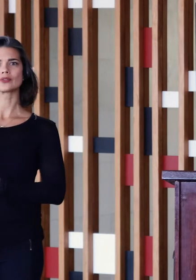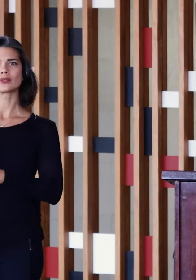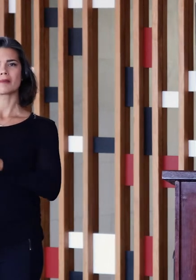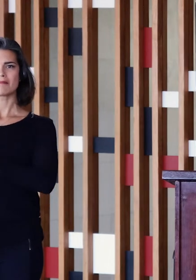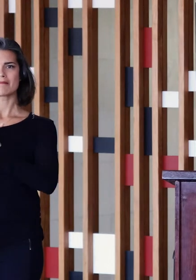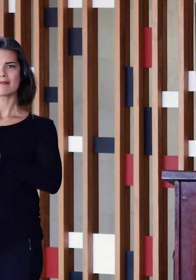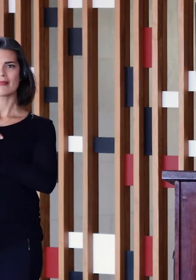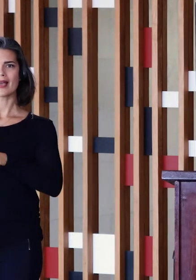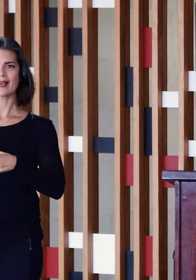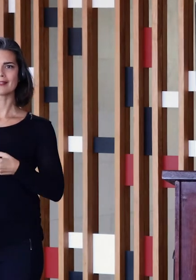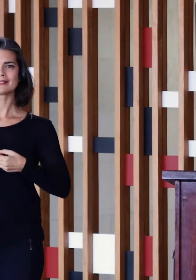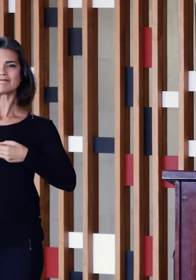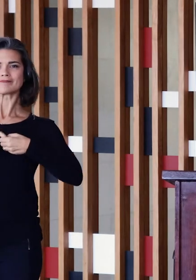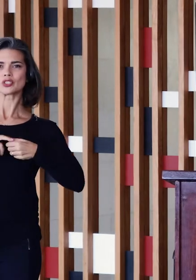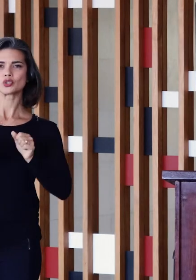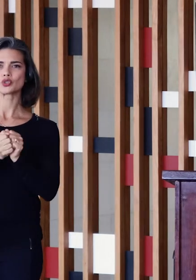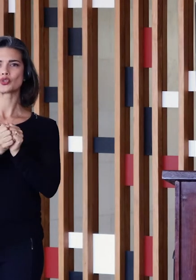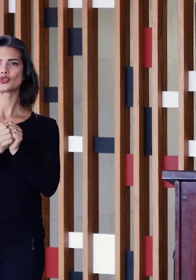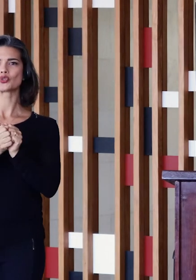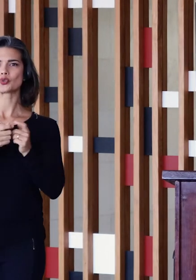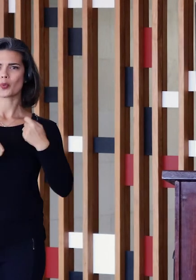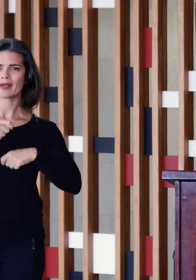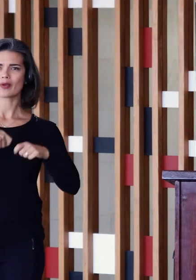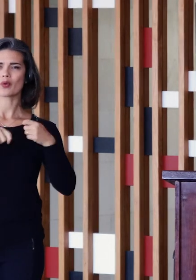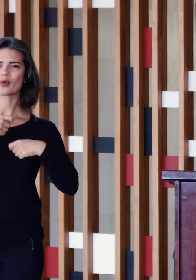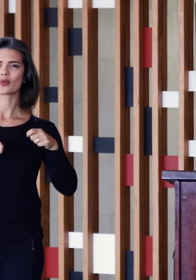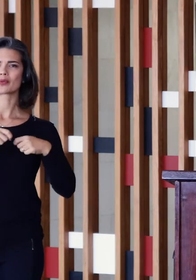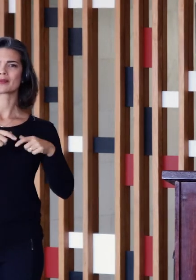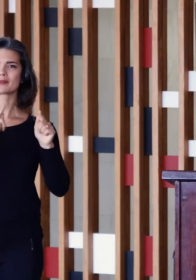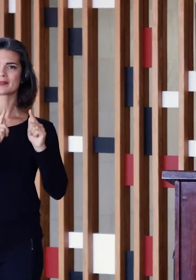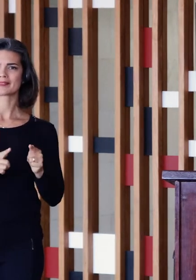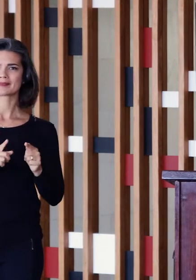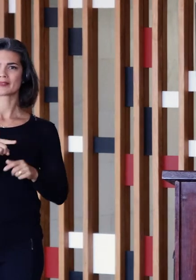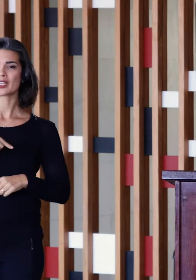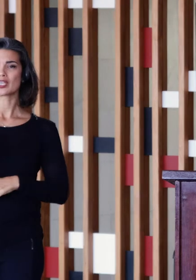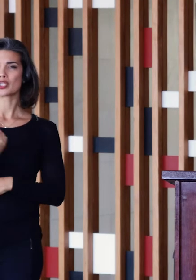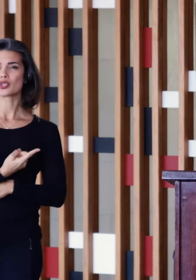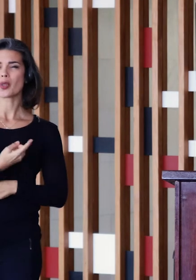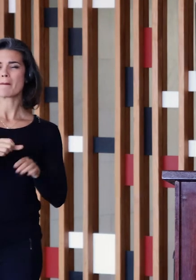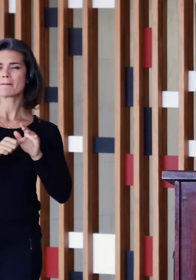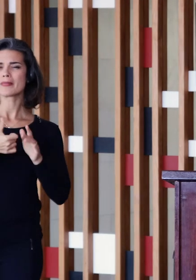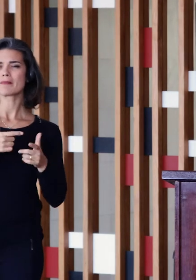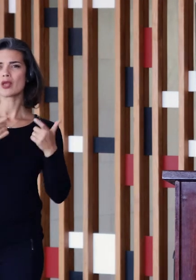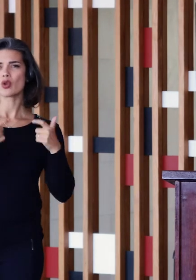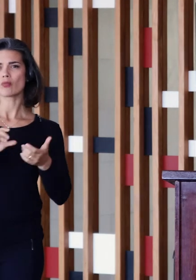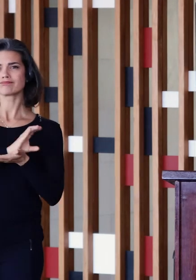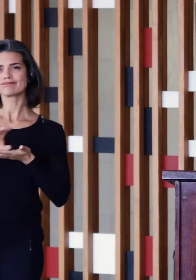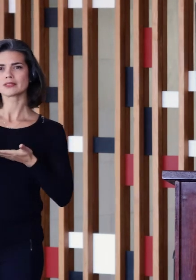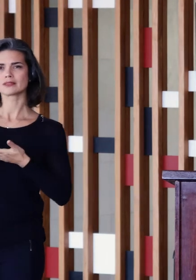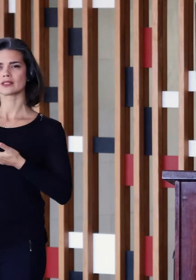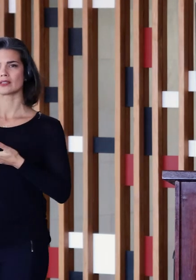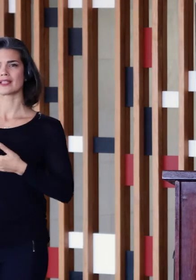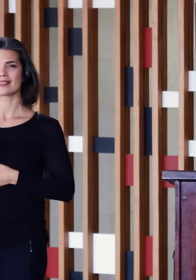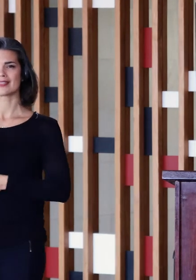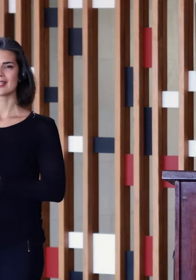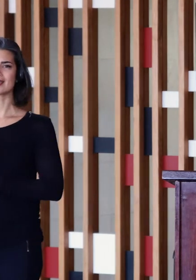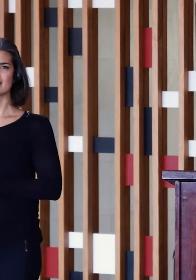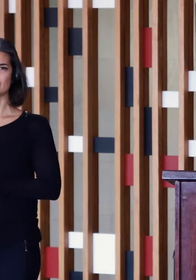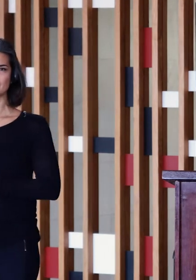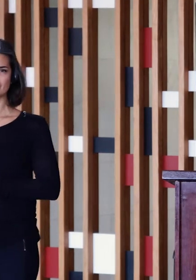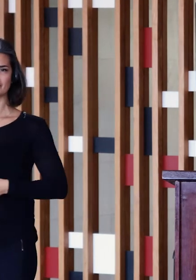primer lugar de destino de nuestra inversión extranjera. El 30%